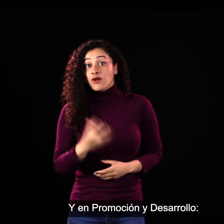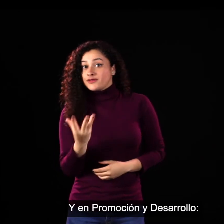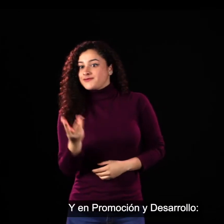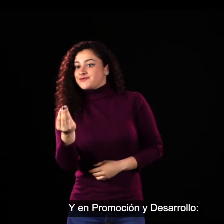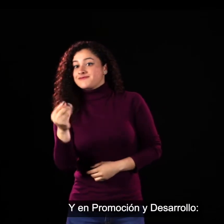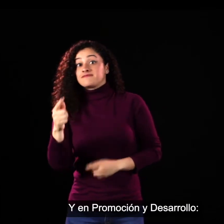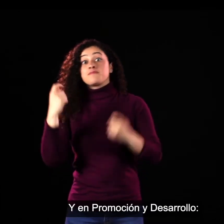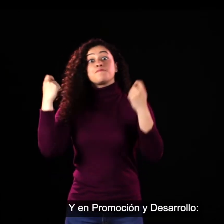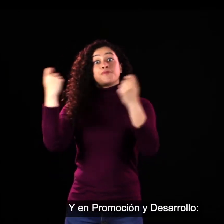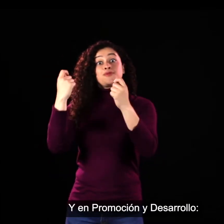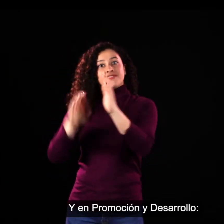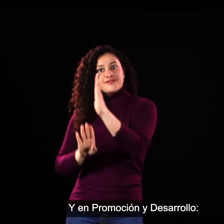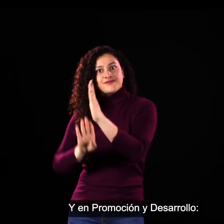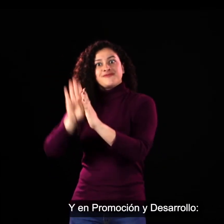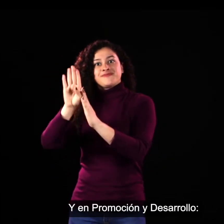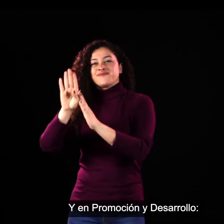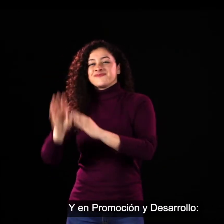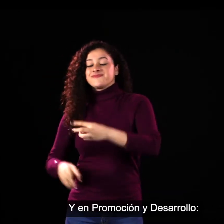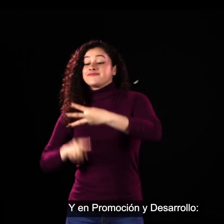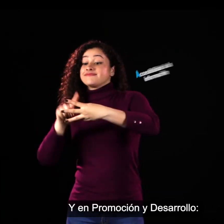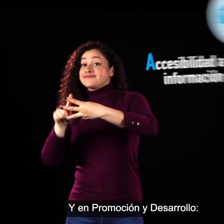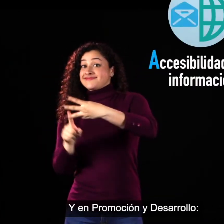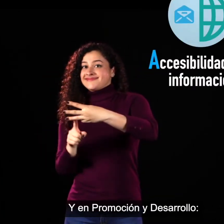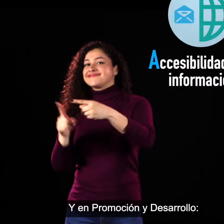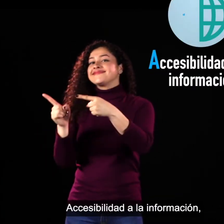Y en promoción y desarrollo,